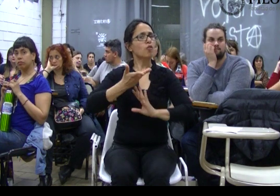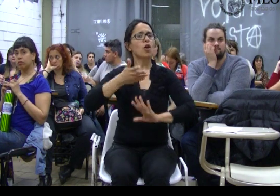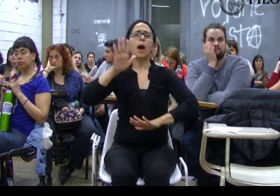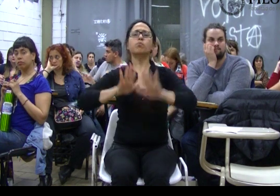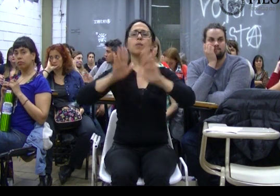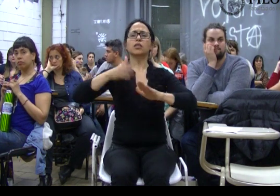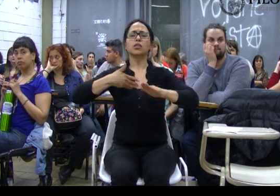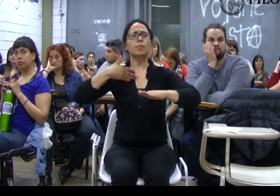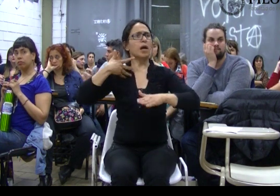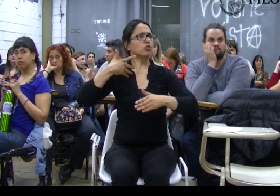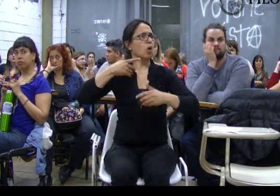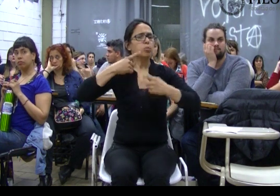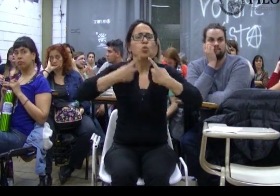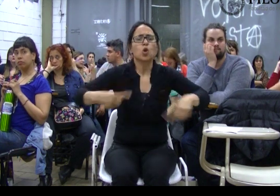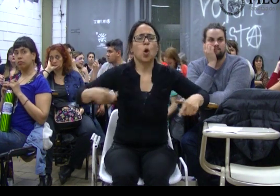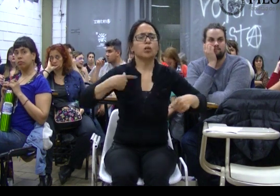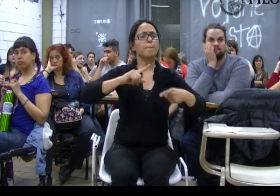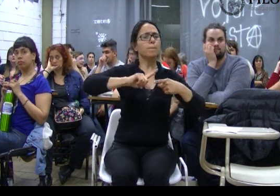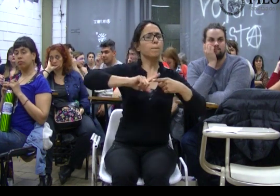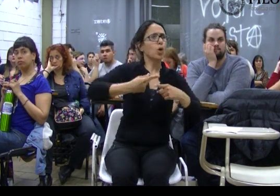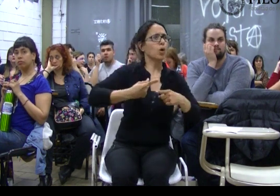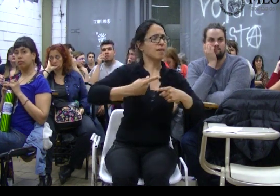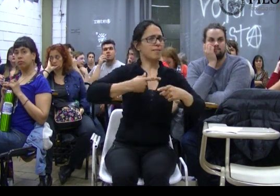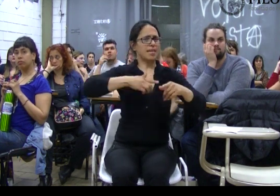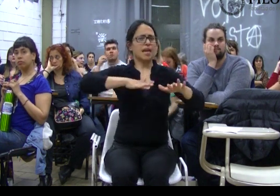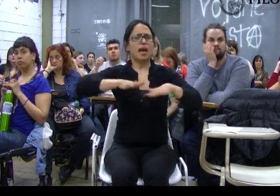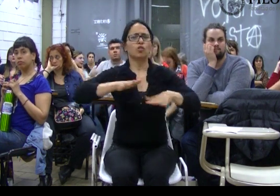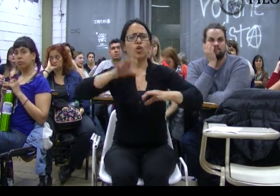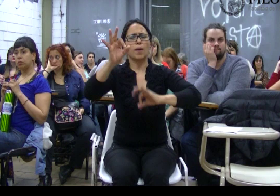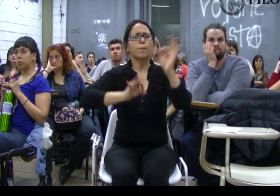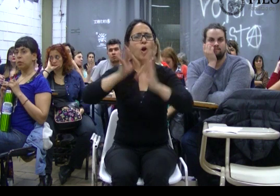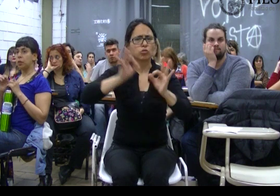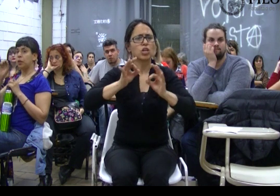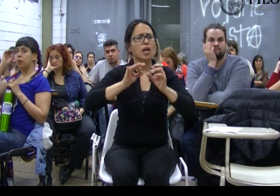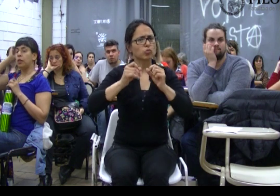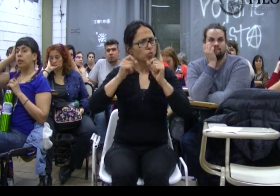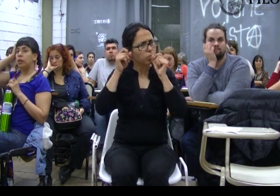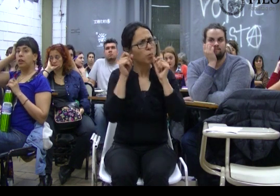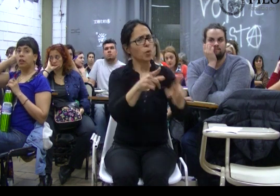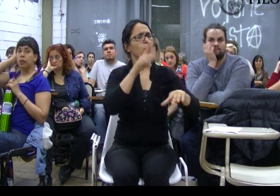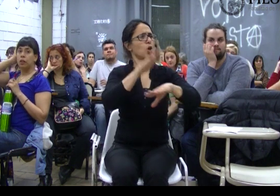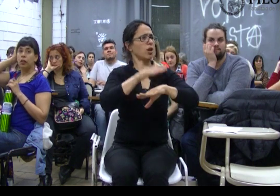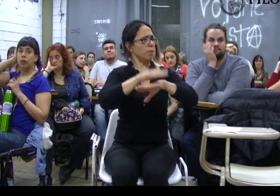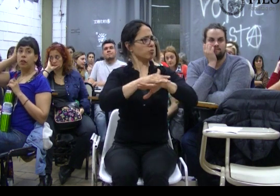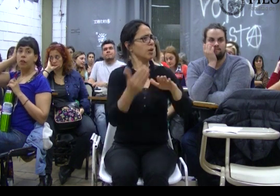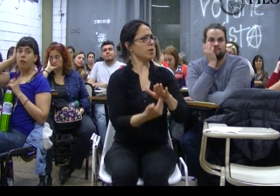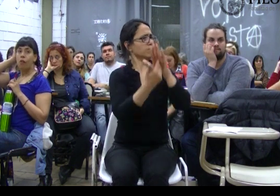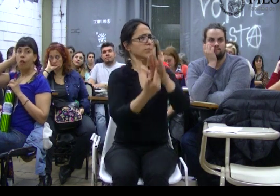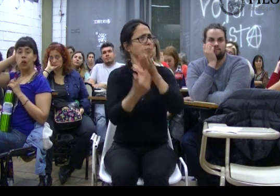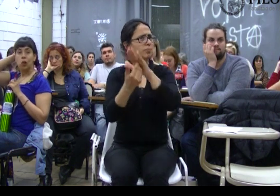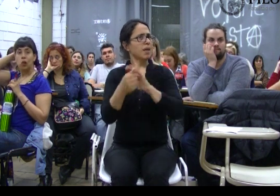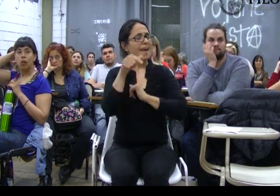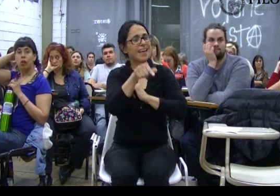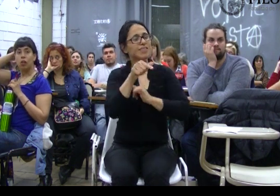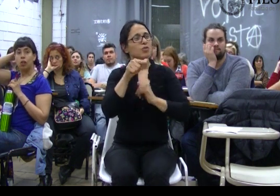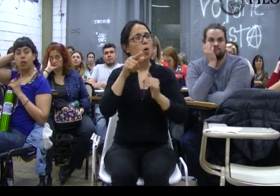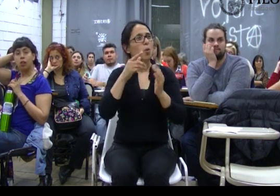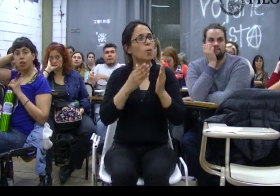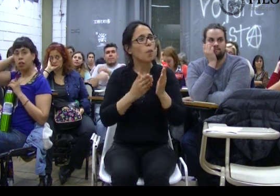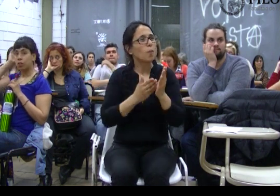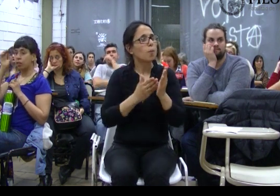personas sordas en el desarrollo de todas sus políticas y las acciones y los proyectos que llevamos adelante. Digamos que esos son los pilares